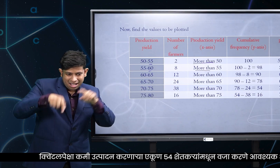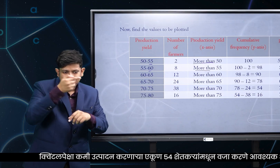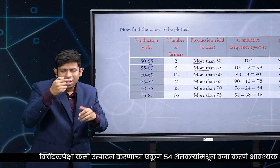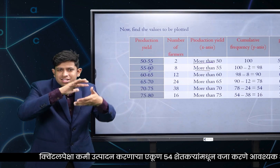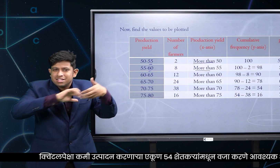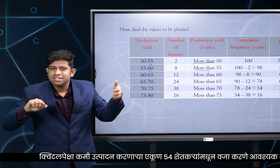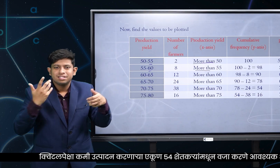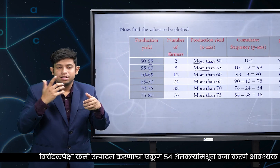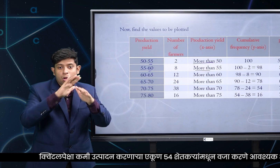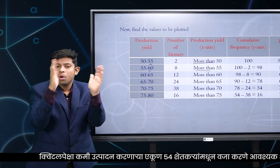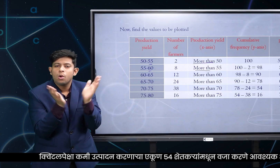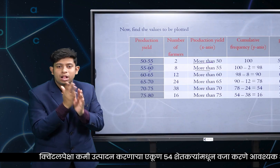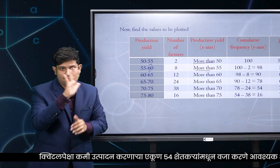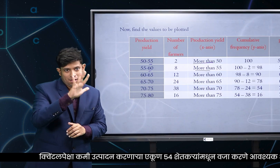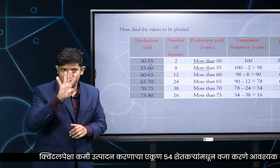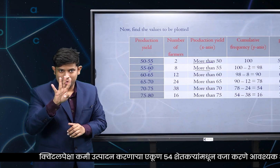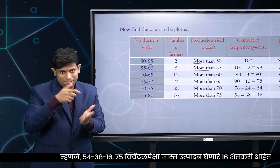54 शेतकऱ्यांमधून वजा करणे आवश्यक आहे. म्हणजे